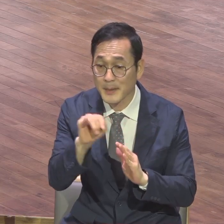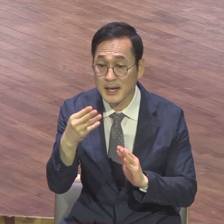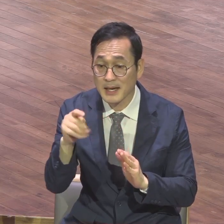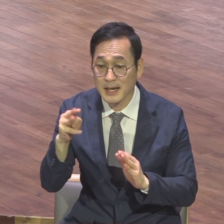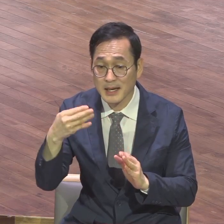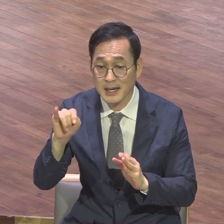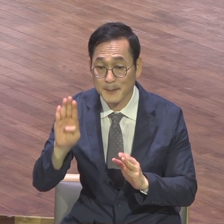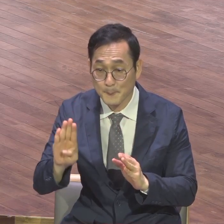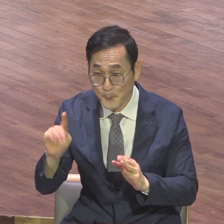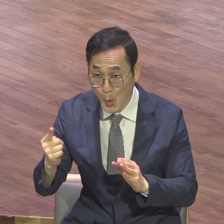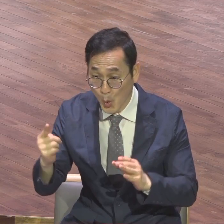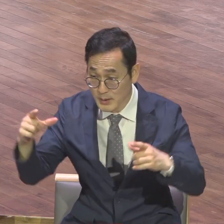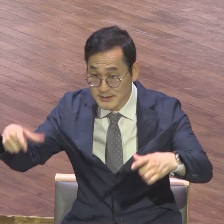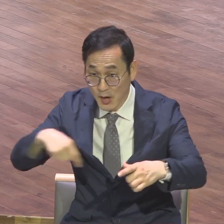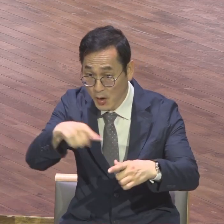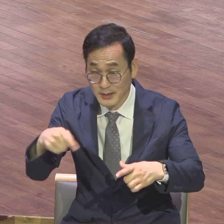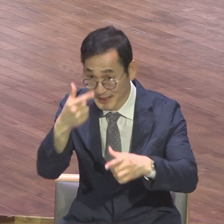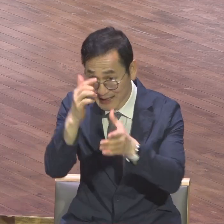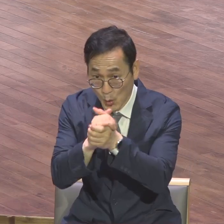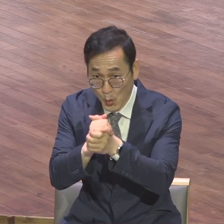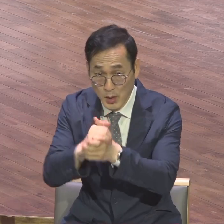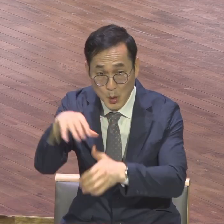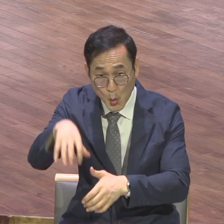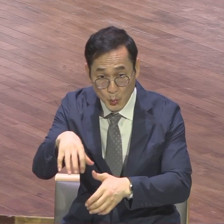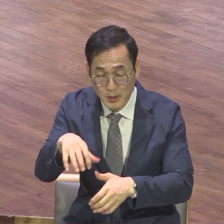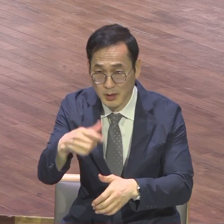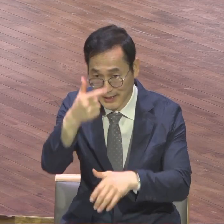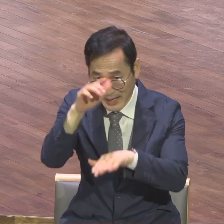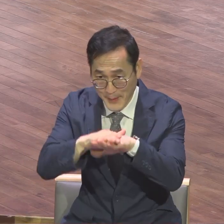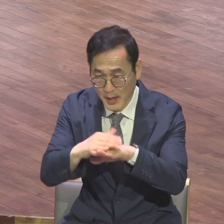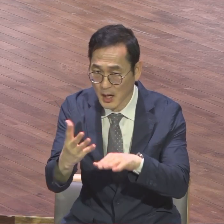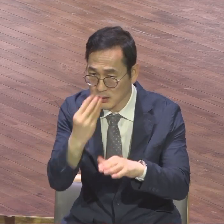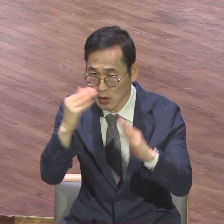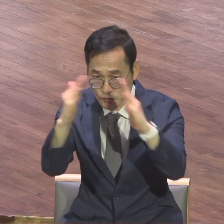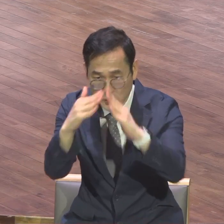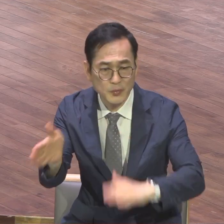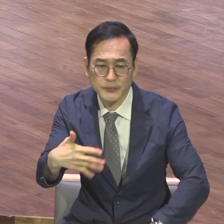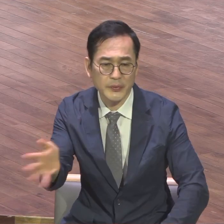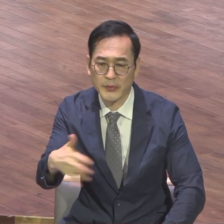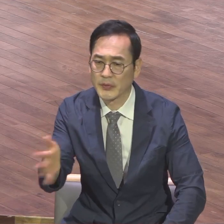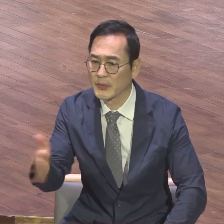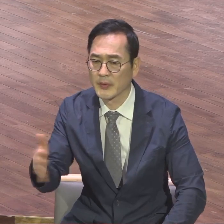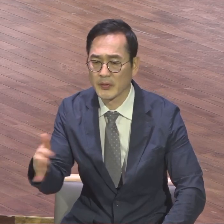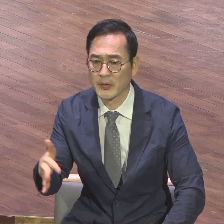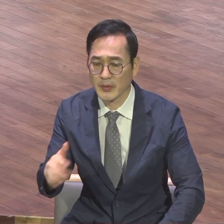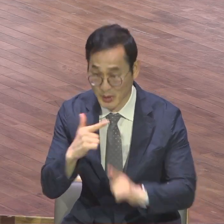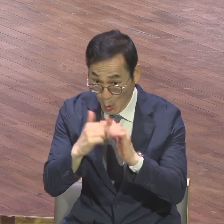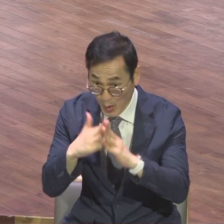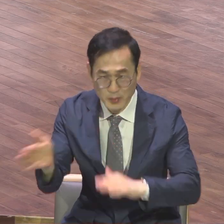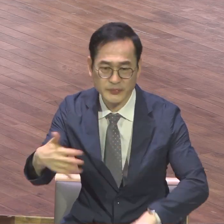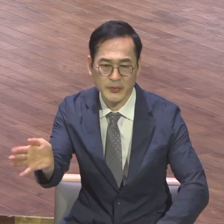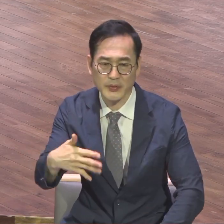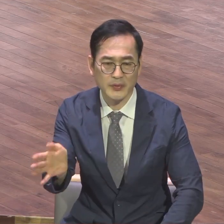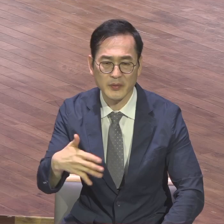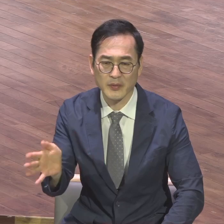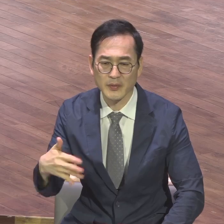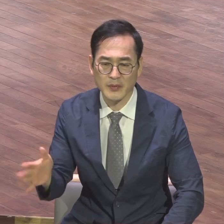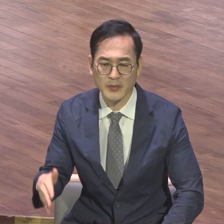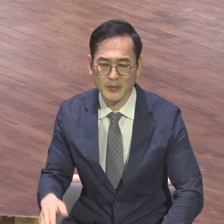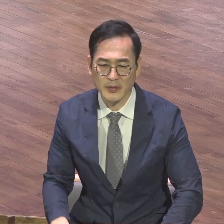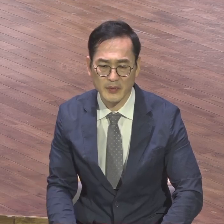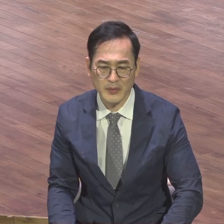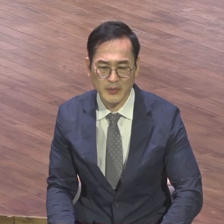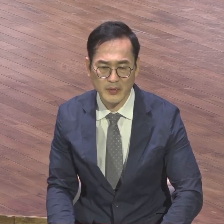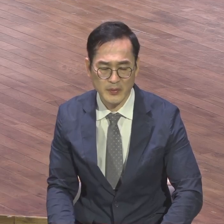빌립보 지역에서는 아직 유대인 회당이 없었던 것입니다. 회당이 없었어요. 그리고 본문에 보면 한